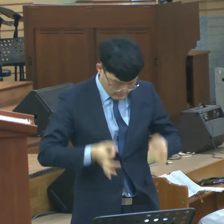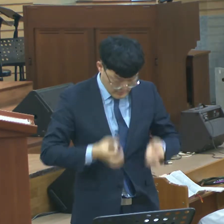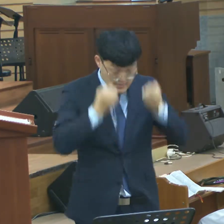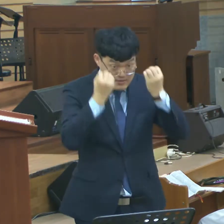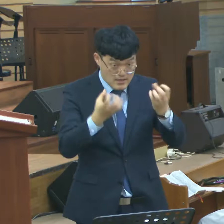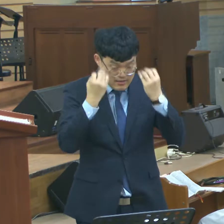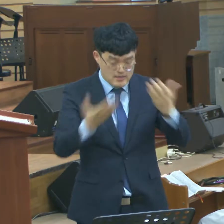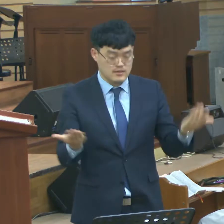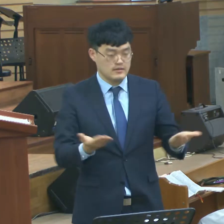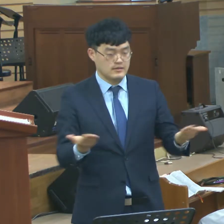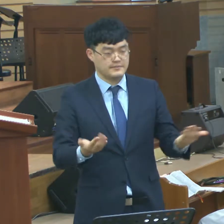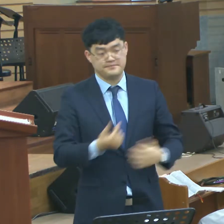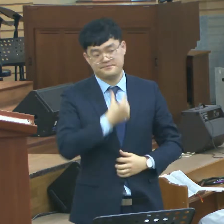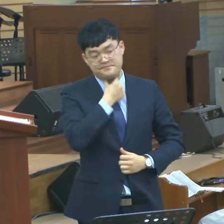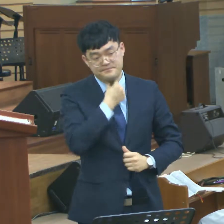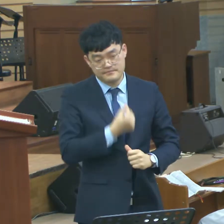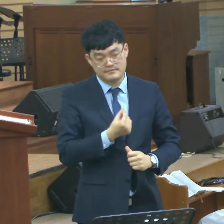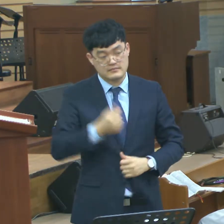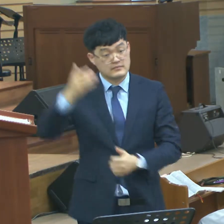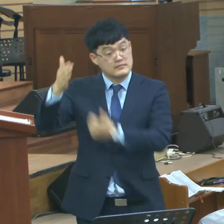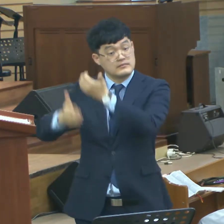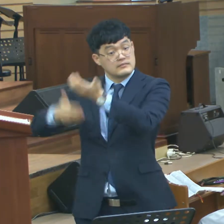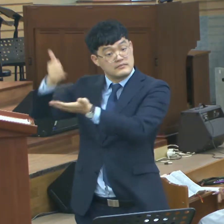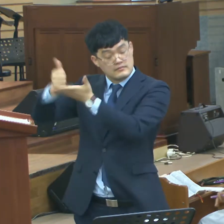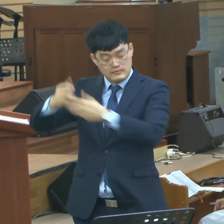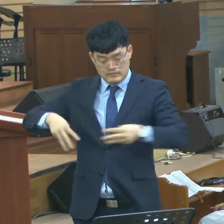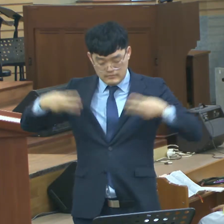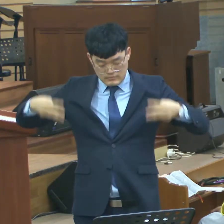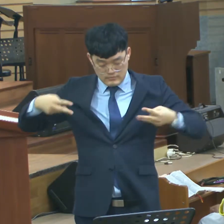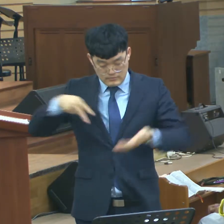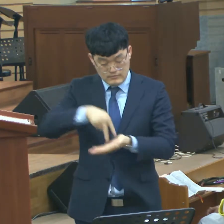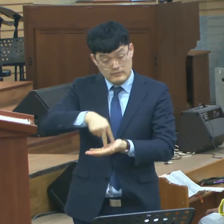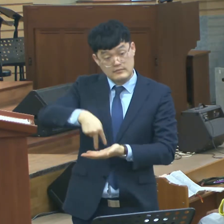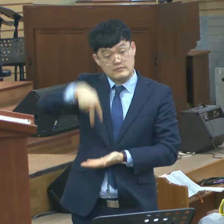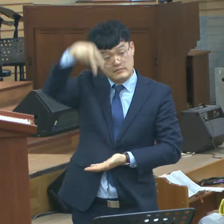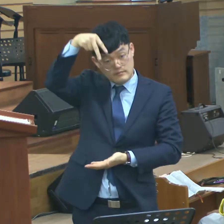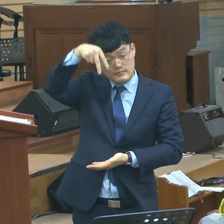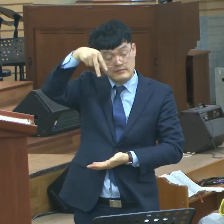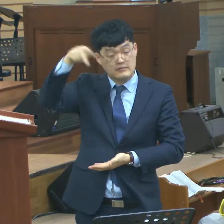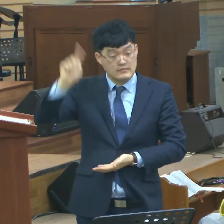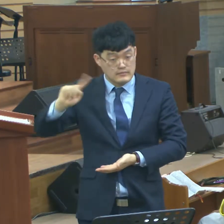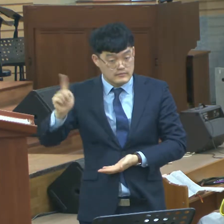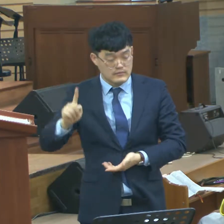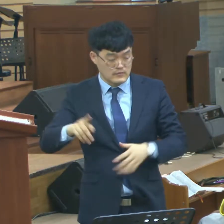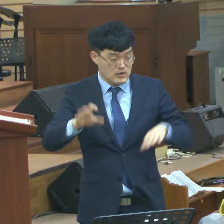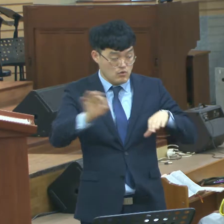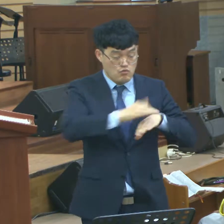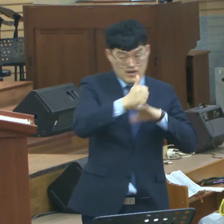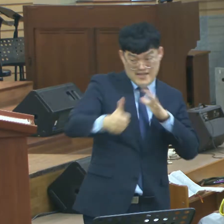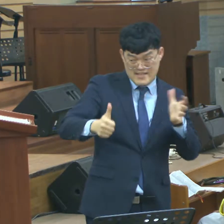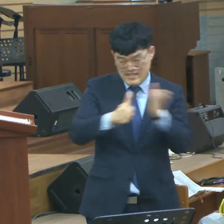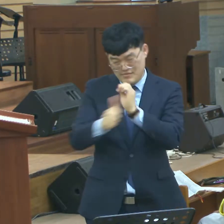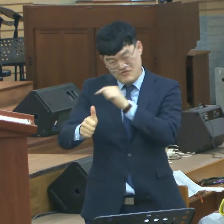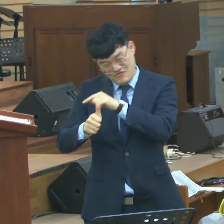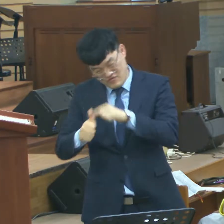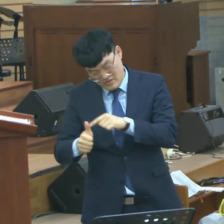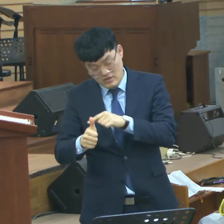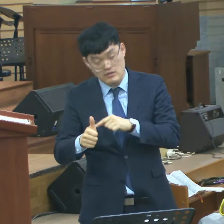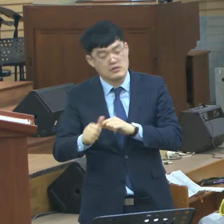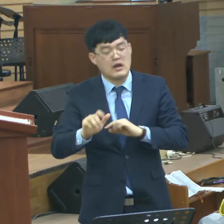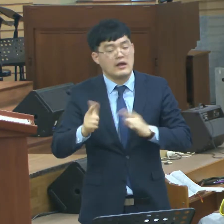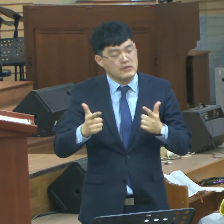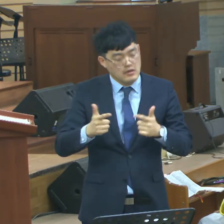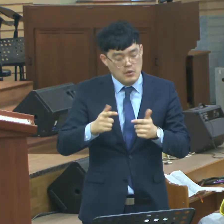원하잖아요. 하나님은 엘리야가 아합에게 잡혀 죽게 하지 않죠. 그리 시냇가에서 떡과 고기를 먹었는데 물이 없어.